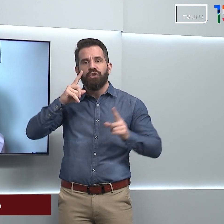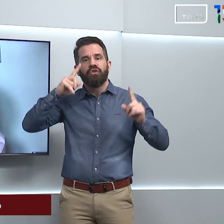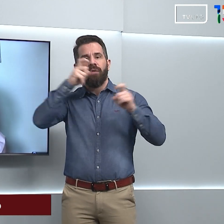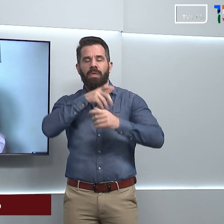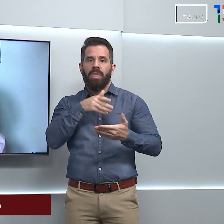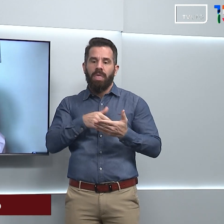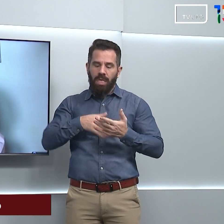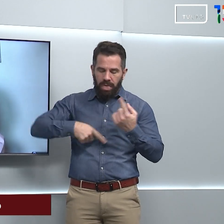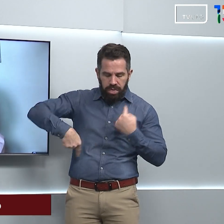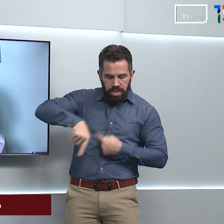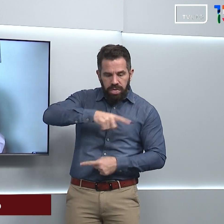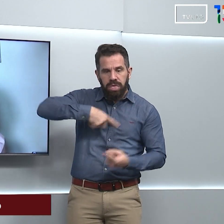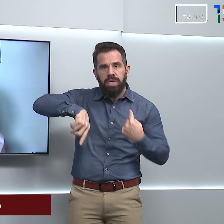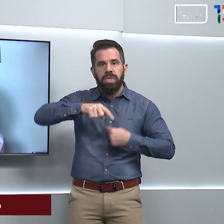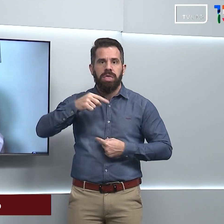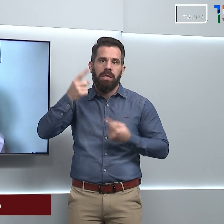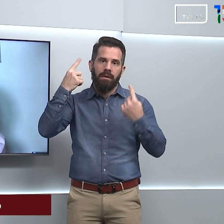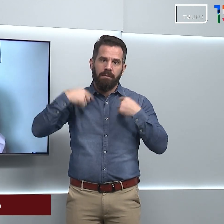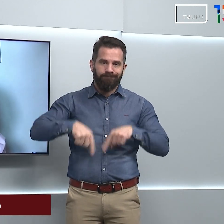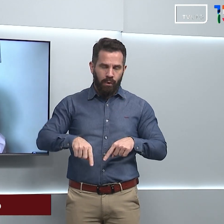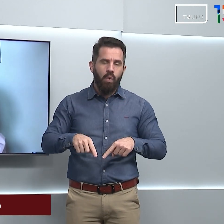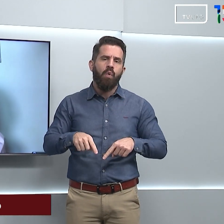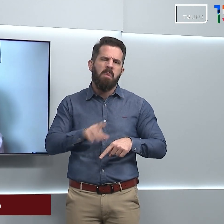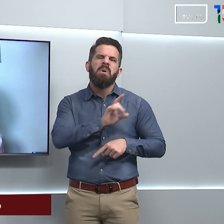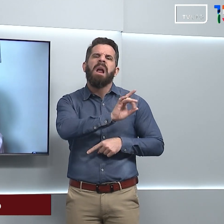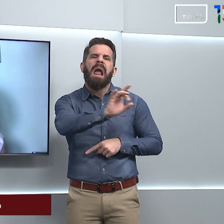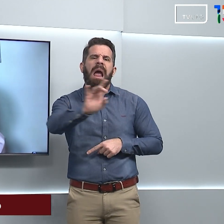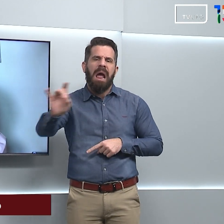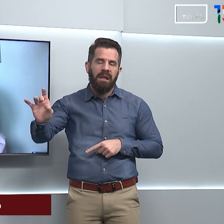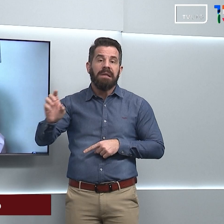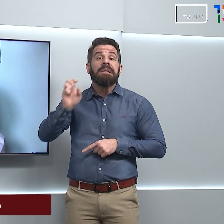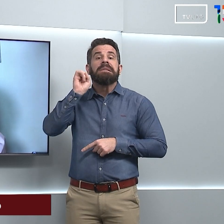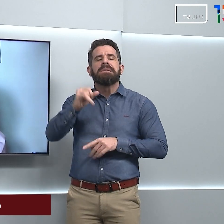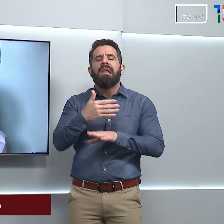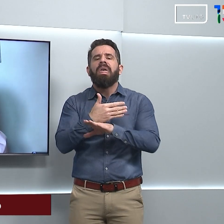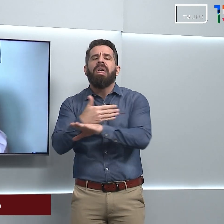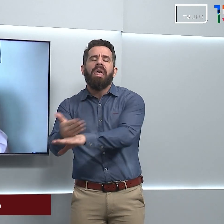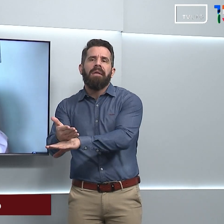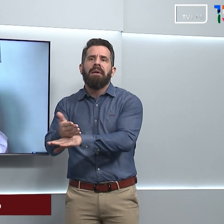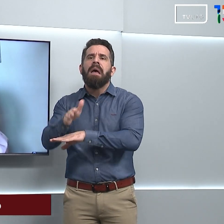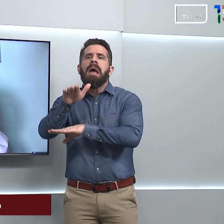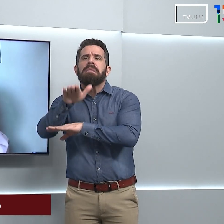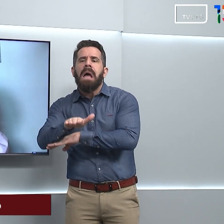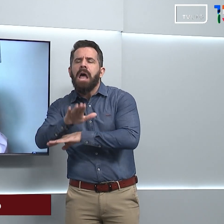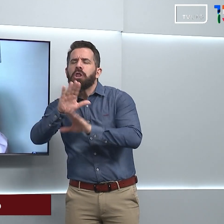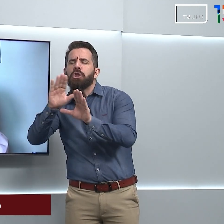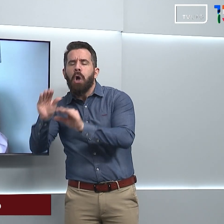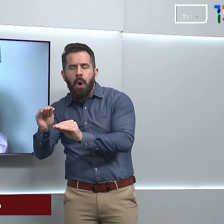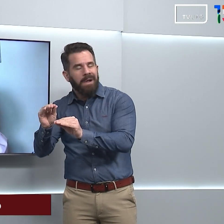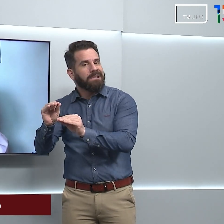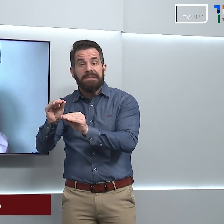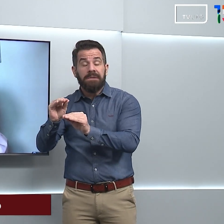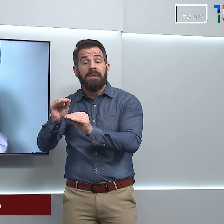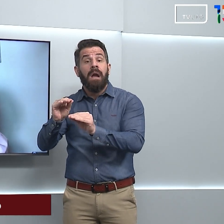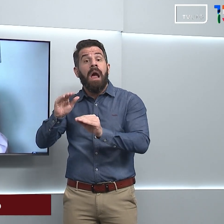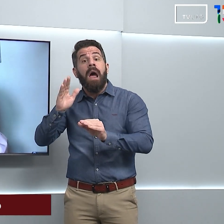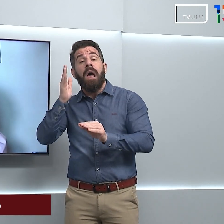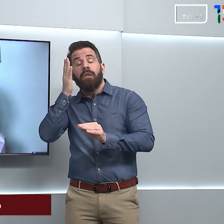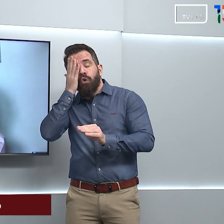Então, se ela toma o café mais de tardezinha ou de noite, pode ter dificuldade para dormir, no sono.